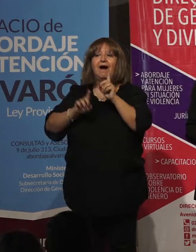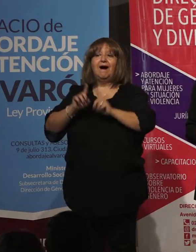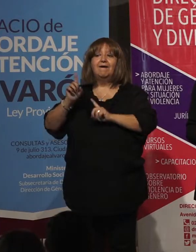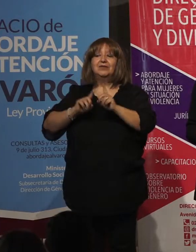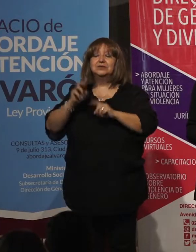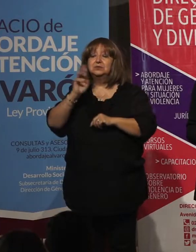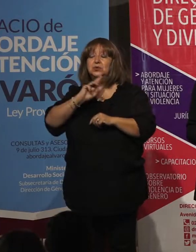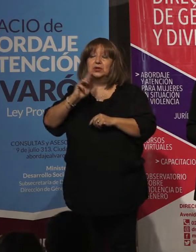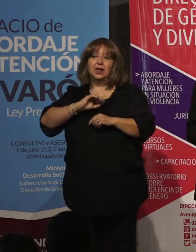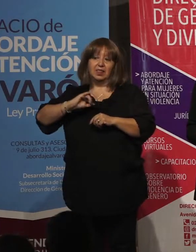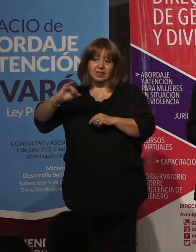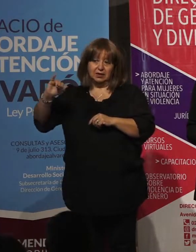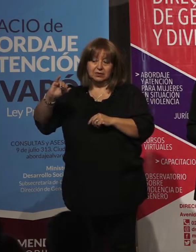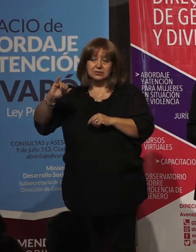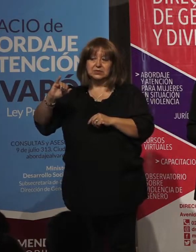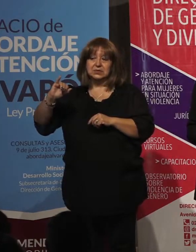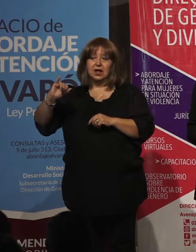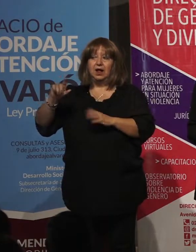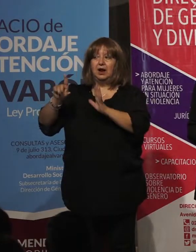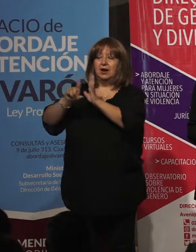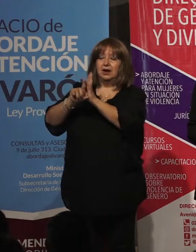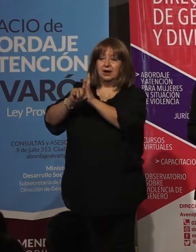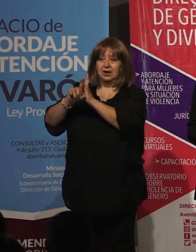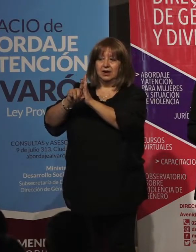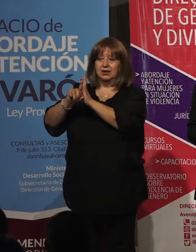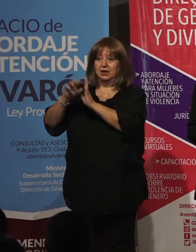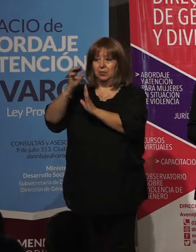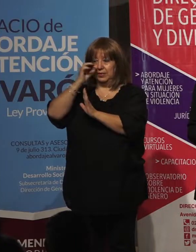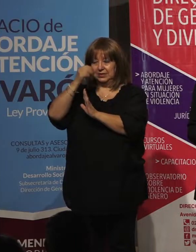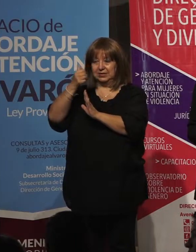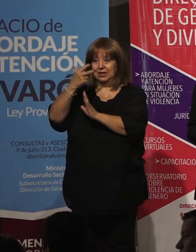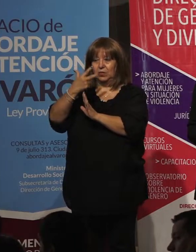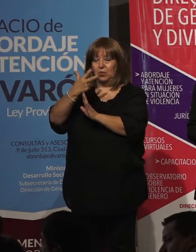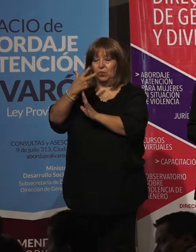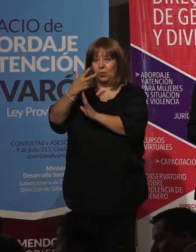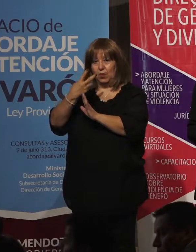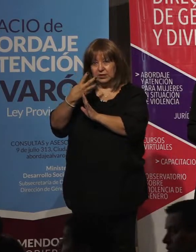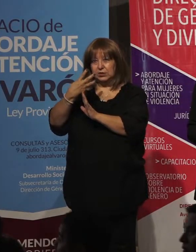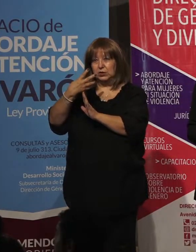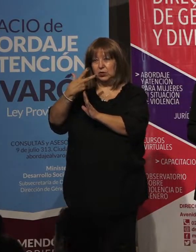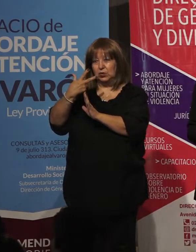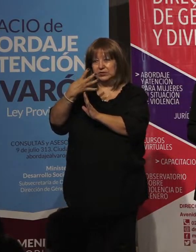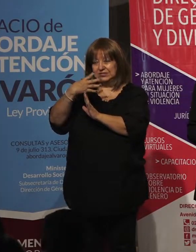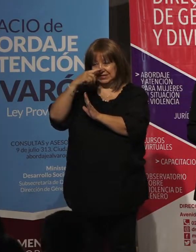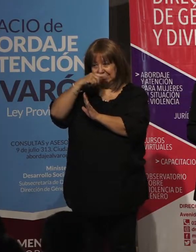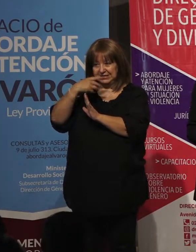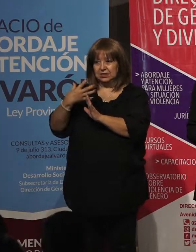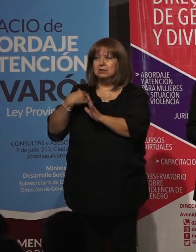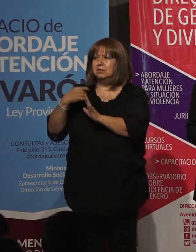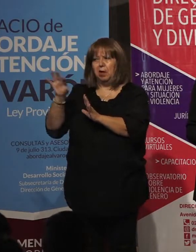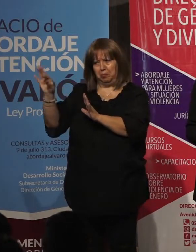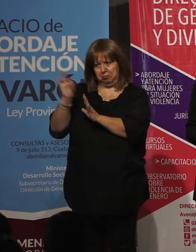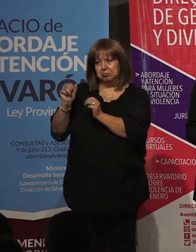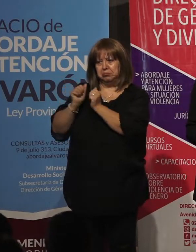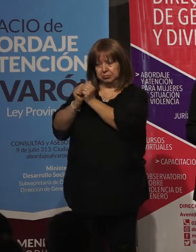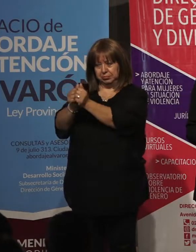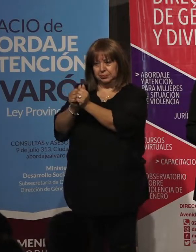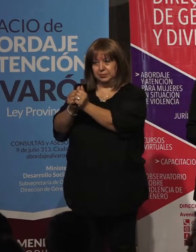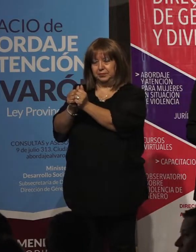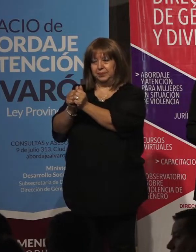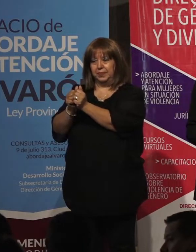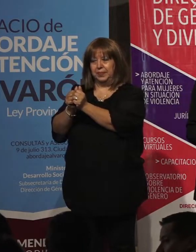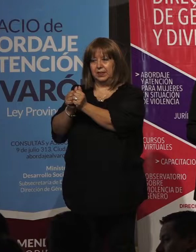alguna mujer que va a realizar la denuncia, la ley 2345 establece que puede ir acompañada, que puede elegir una persona que te acompañe.